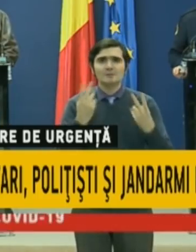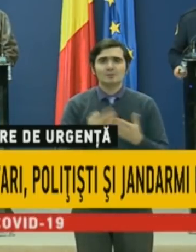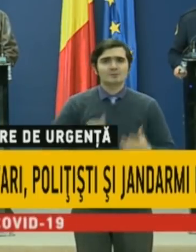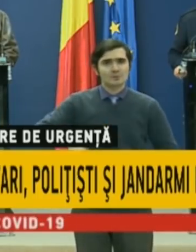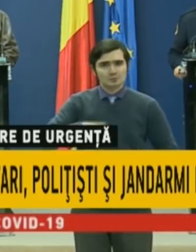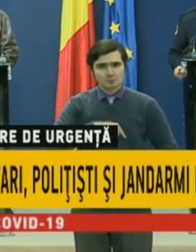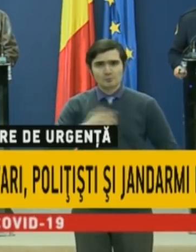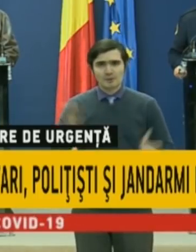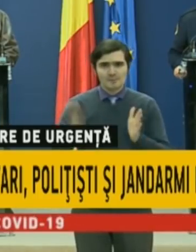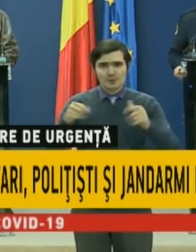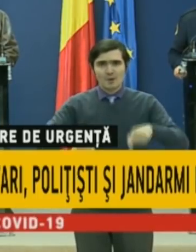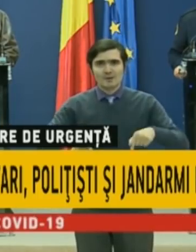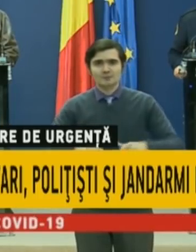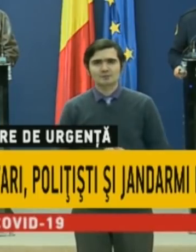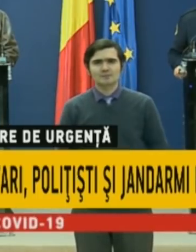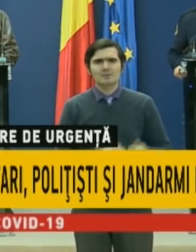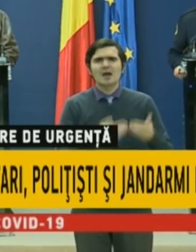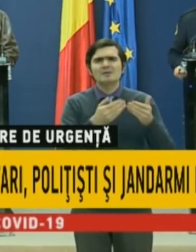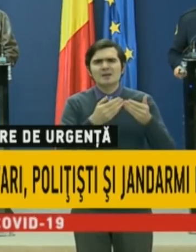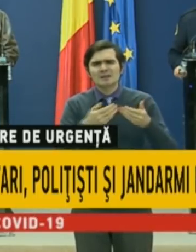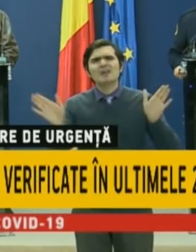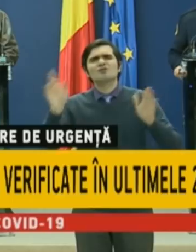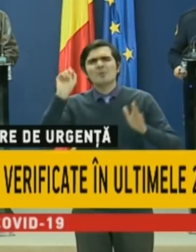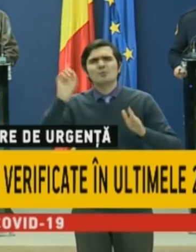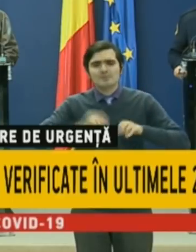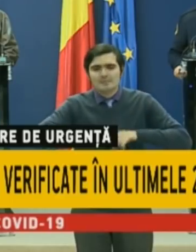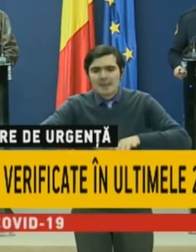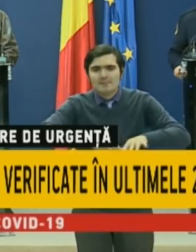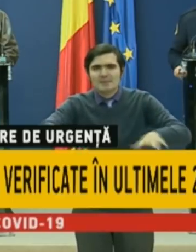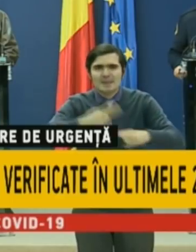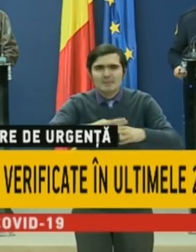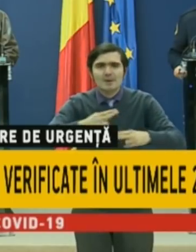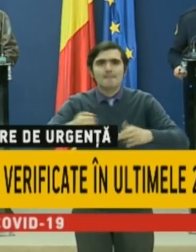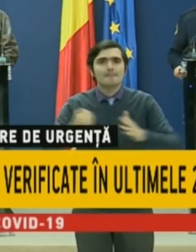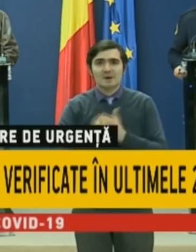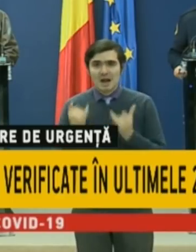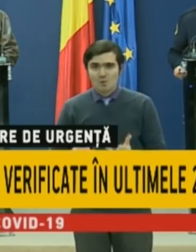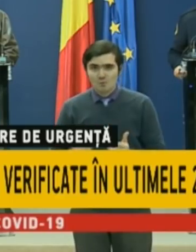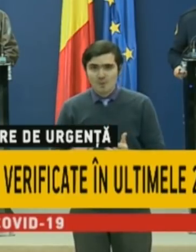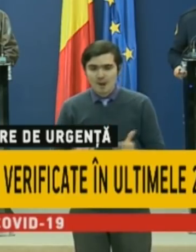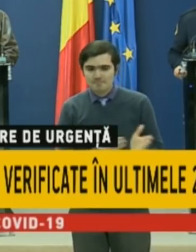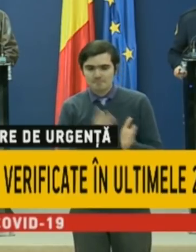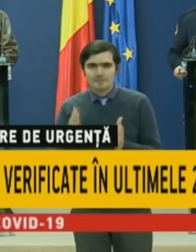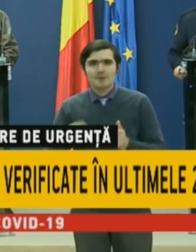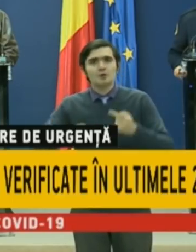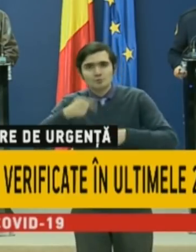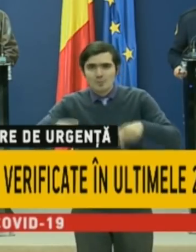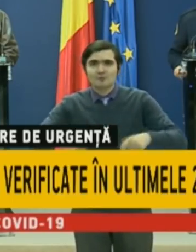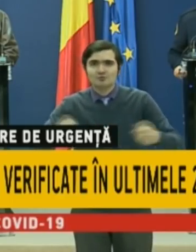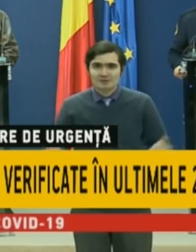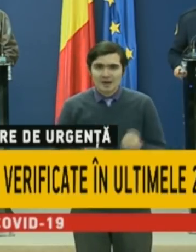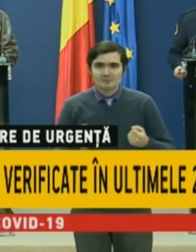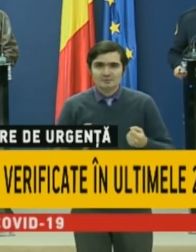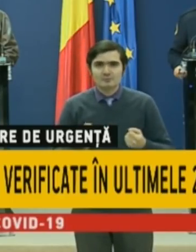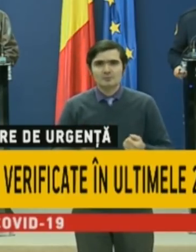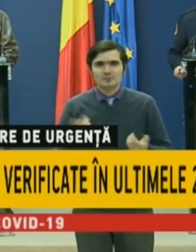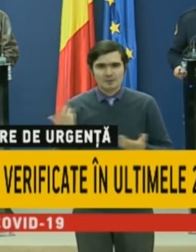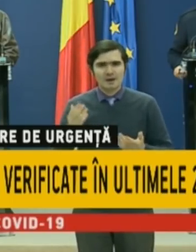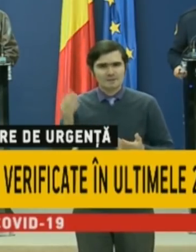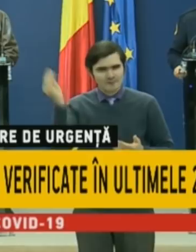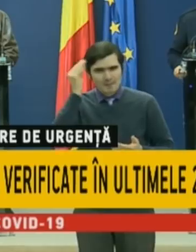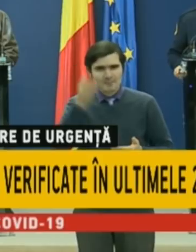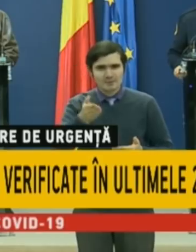în această perioadă. De la începutul epidemiei și până în prezent, în urma acestor acțiuni amintite